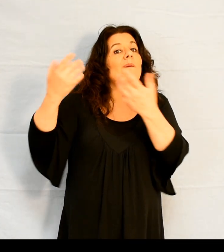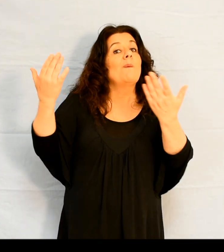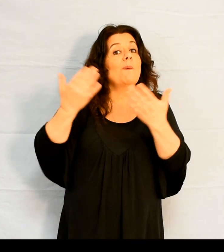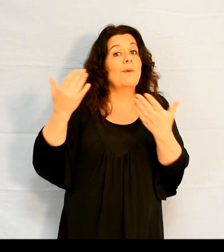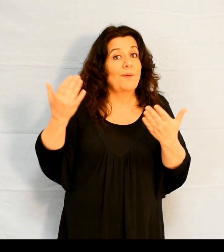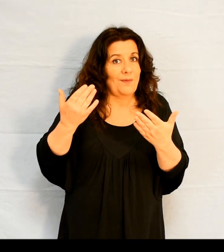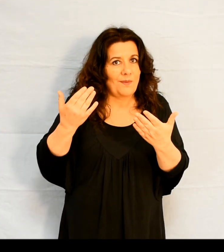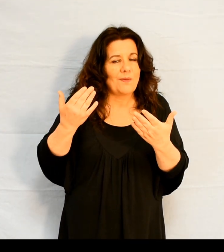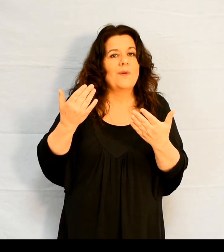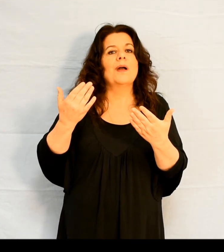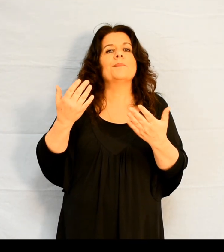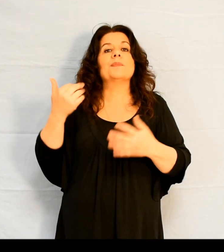foule demandait.